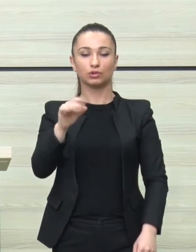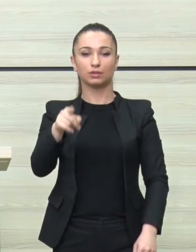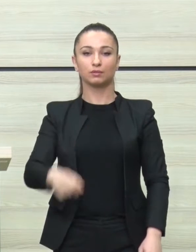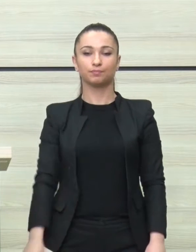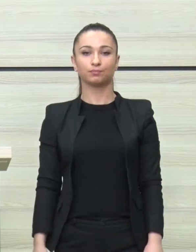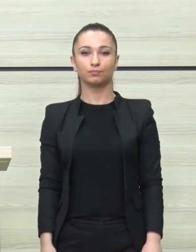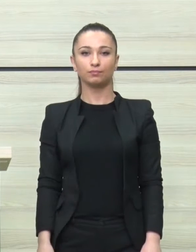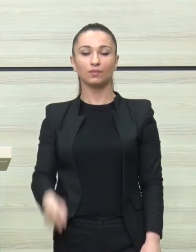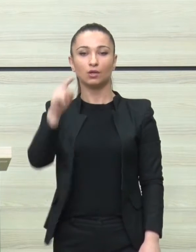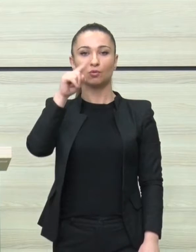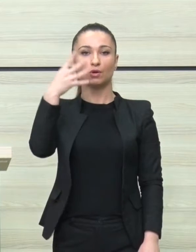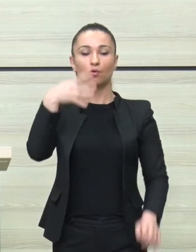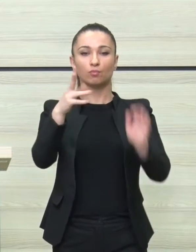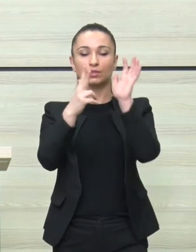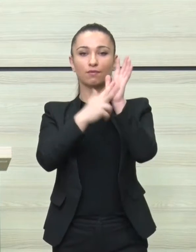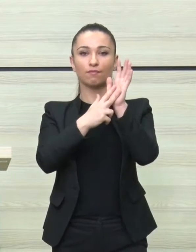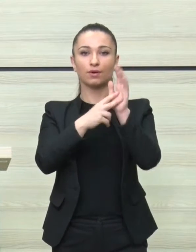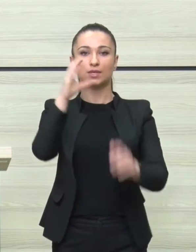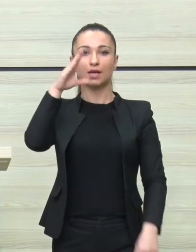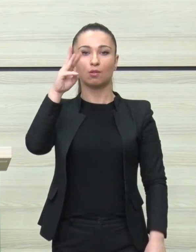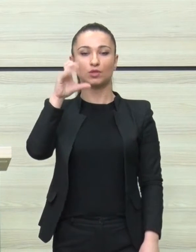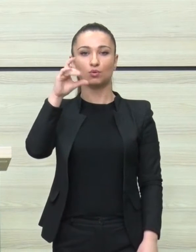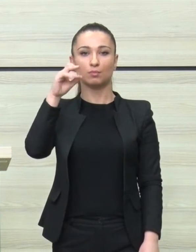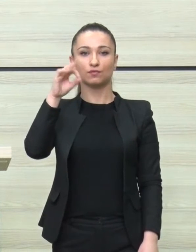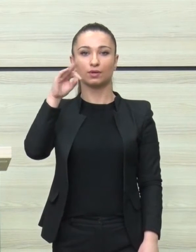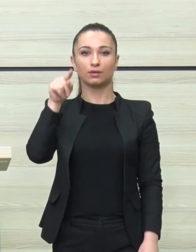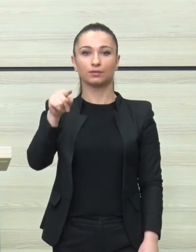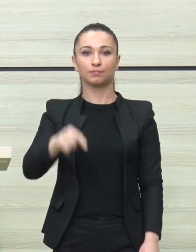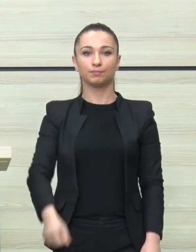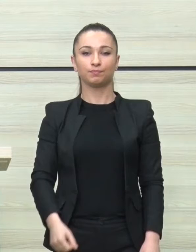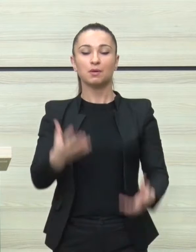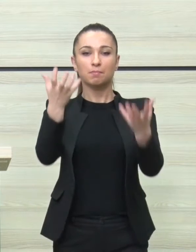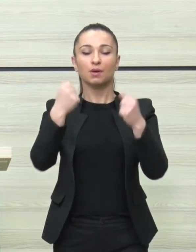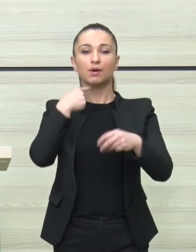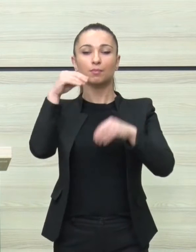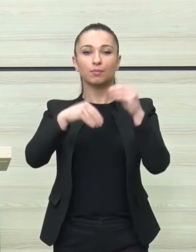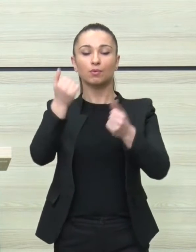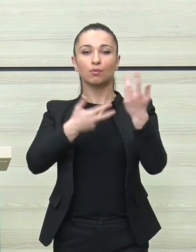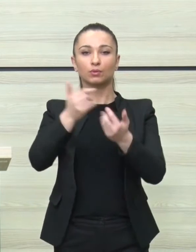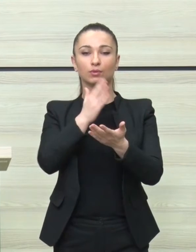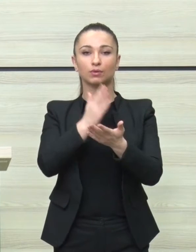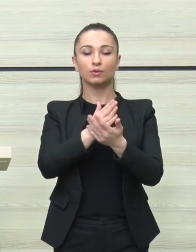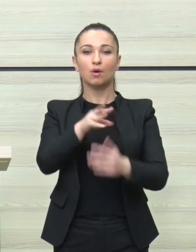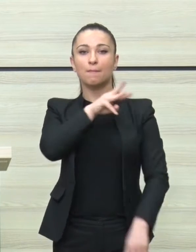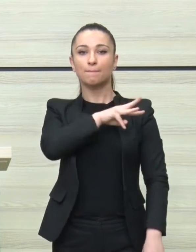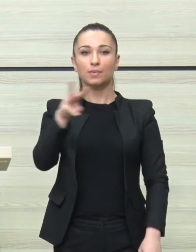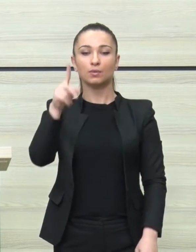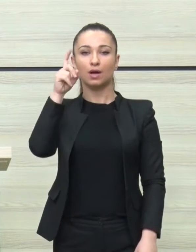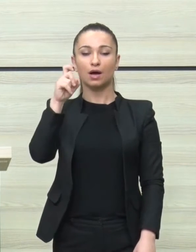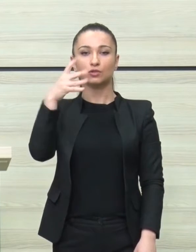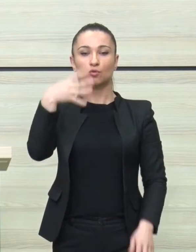40,46%. ნომერი 48 სალომე ზურაბიშვილი, მიღებული ხმების ოდენობა